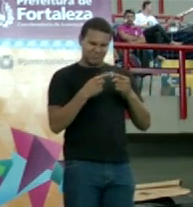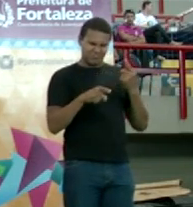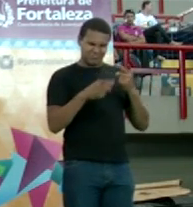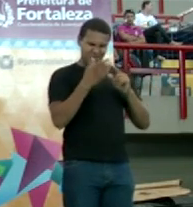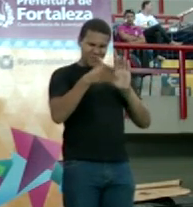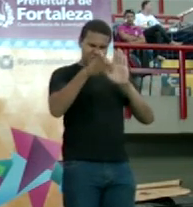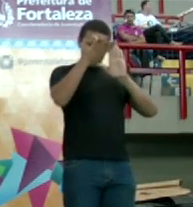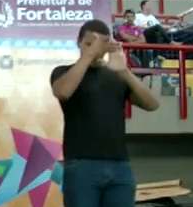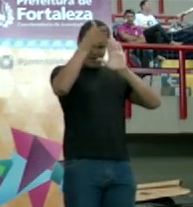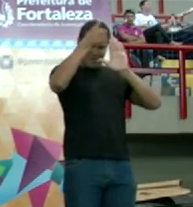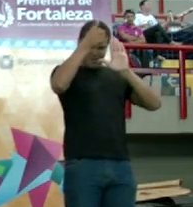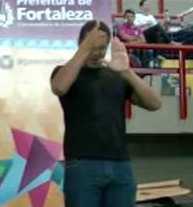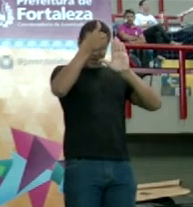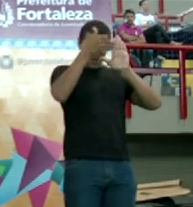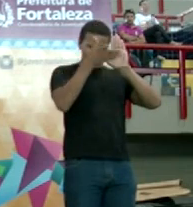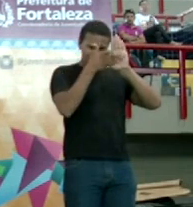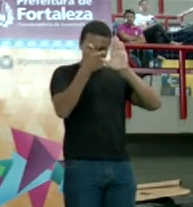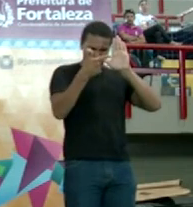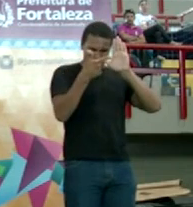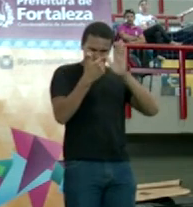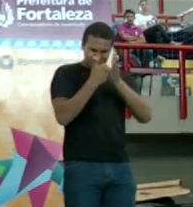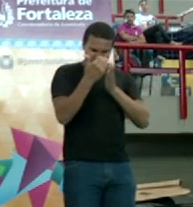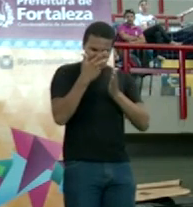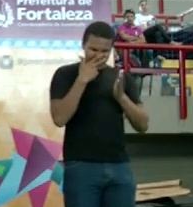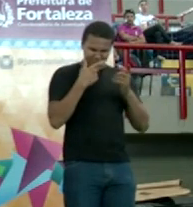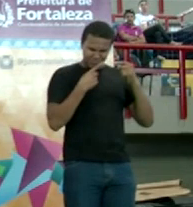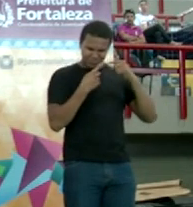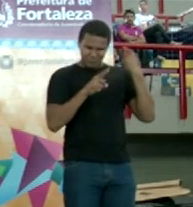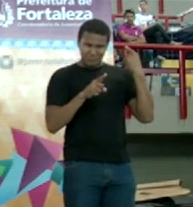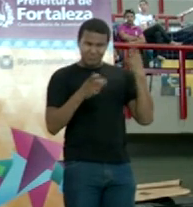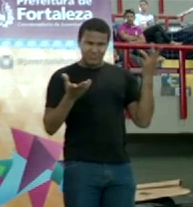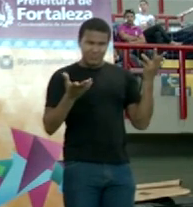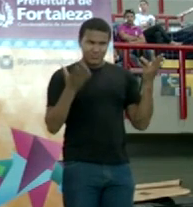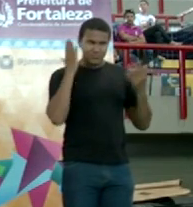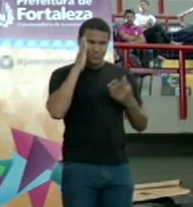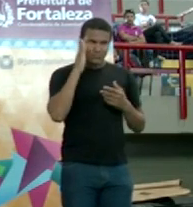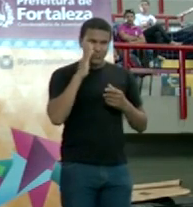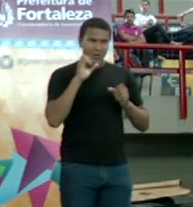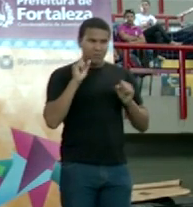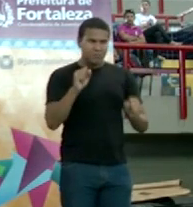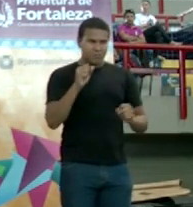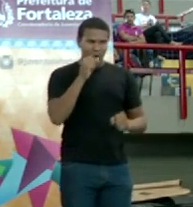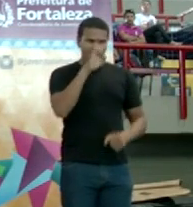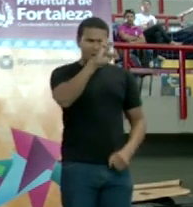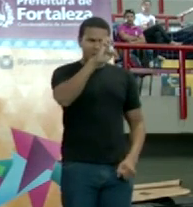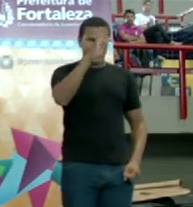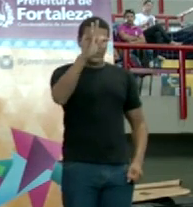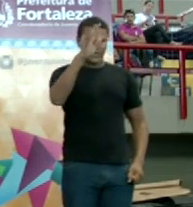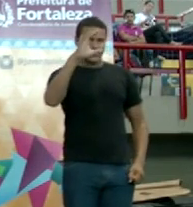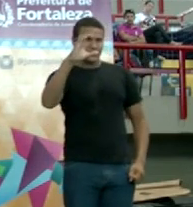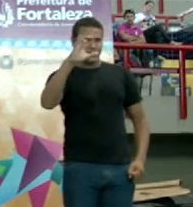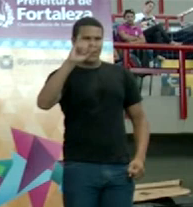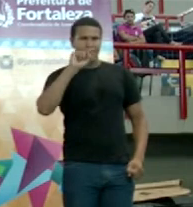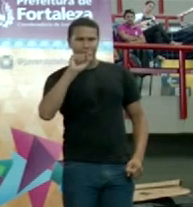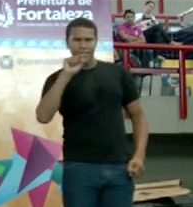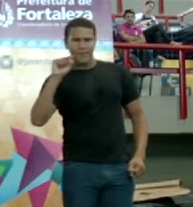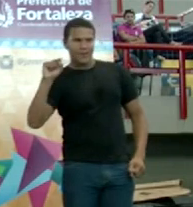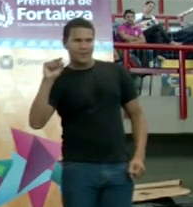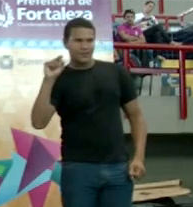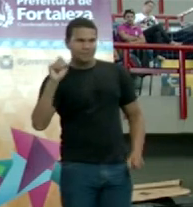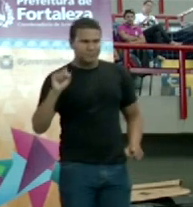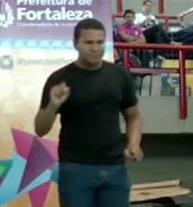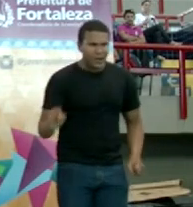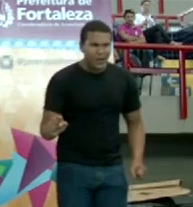sentido com o que você disse anteriormente. Pode usar etc. na redação? Poder pode, mas não